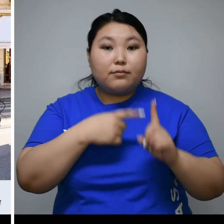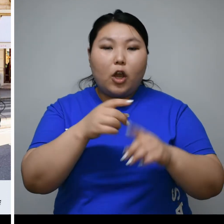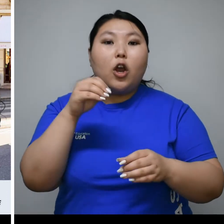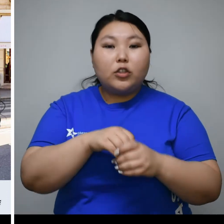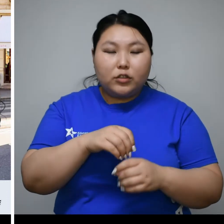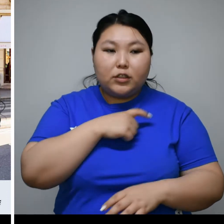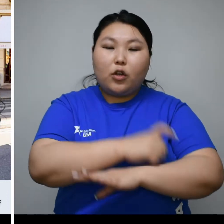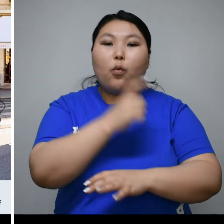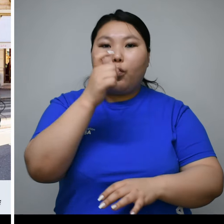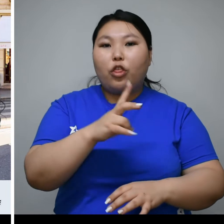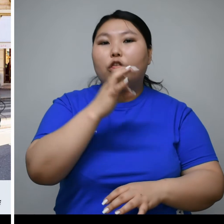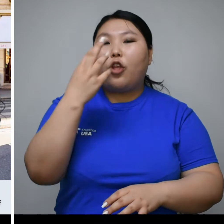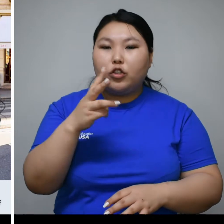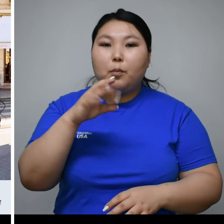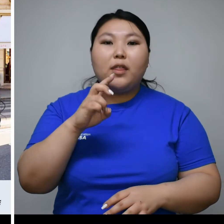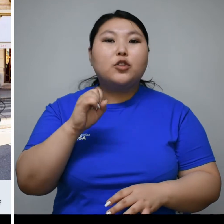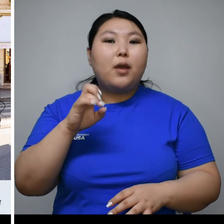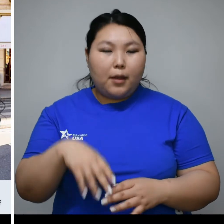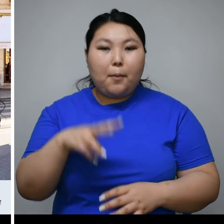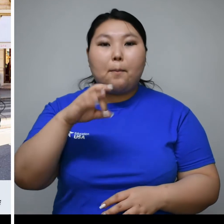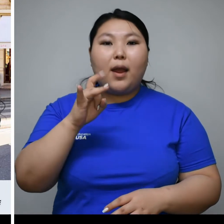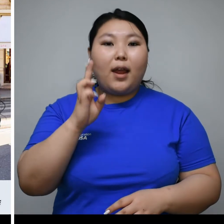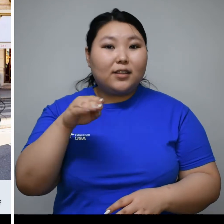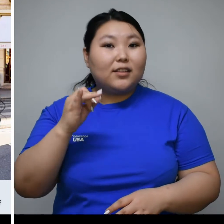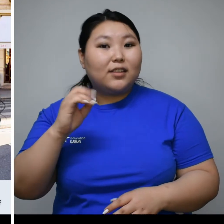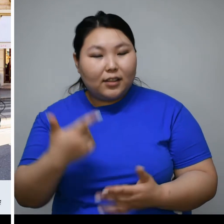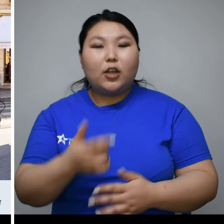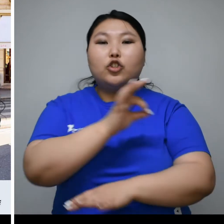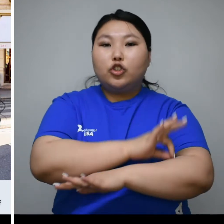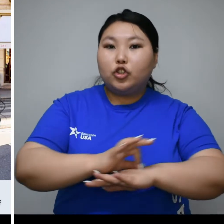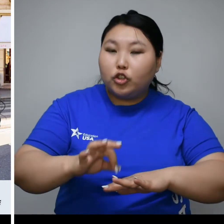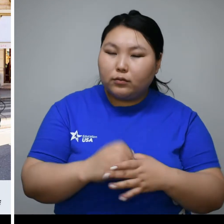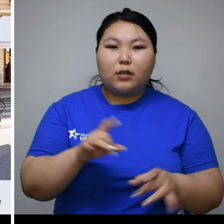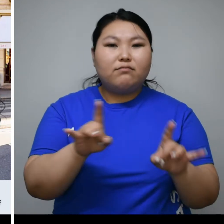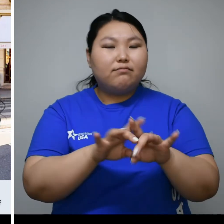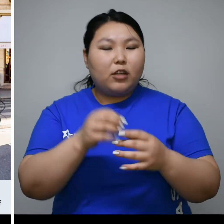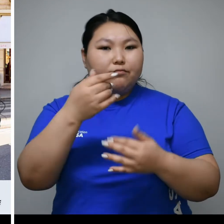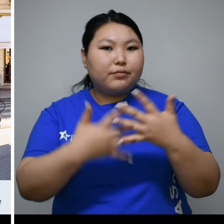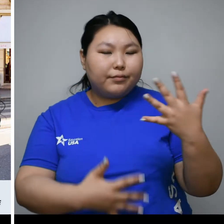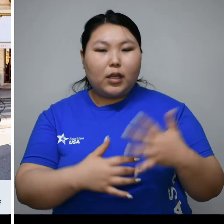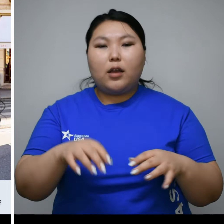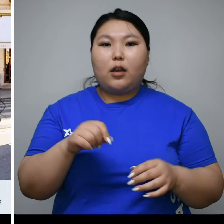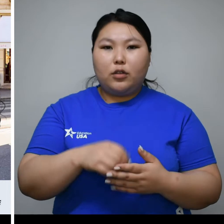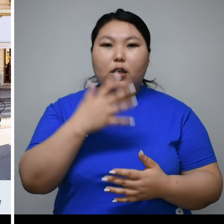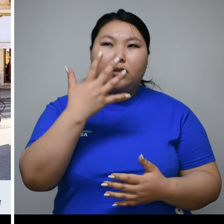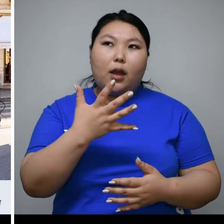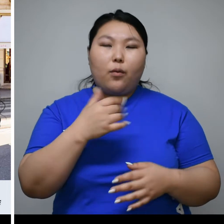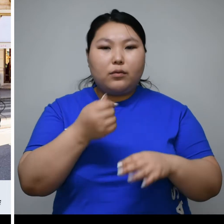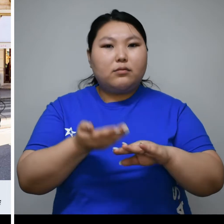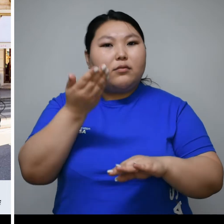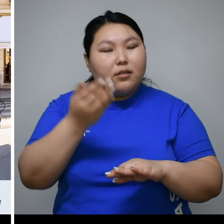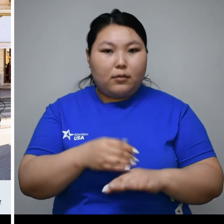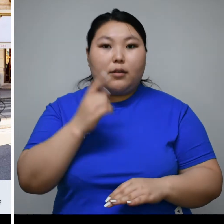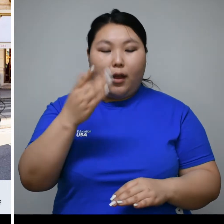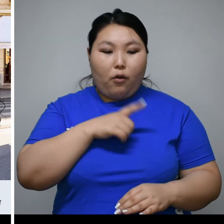ордог хичээлүүд нь хүний нөөцийн менежмент, маркетингийн менежмент, төслийн менежмент хичлэн ерөнхийдөө нэг та